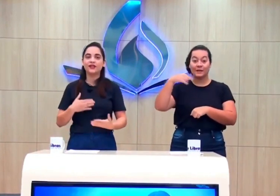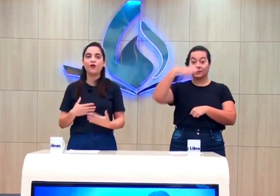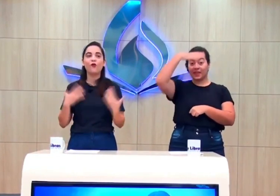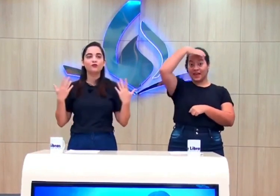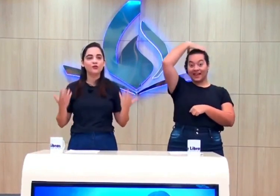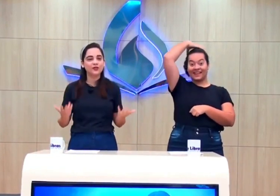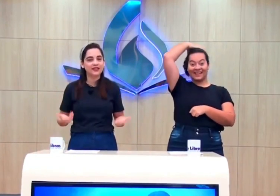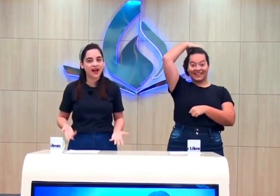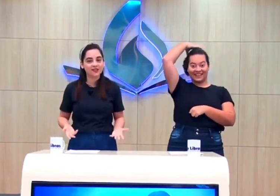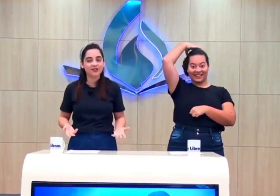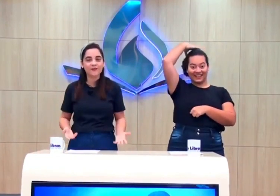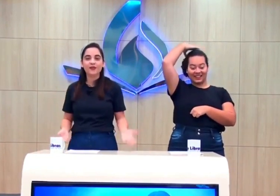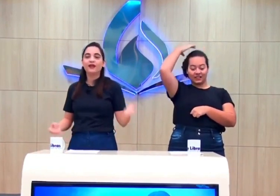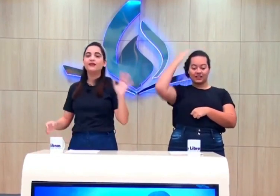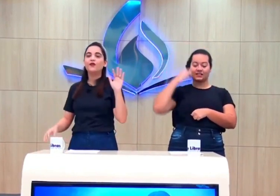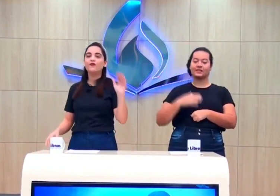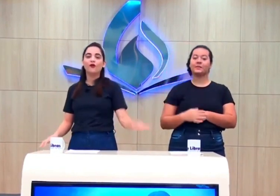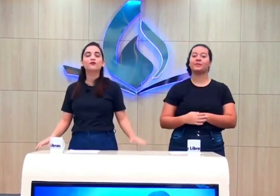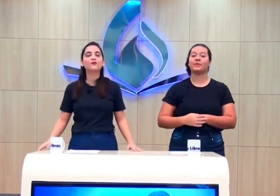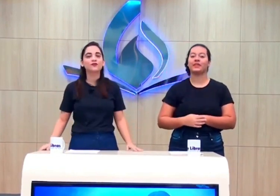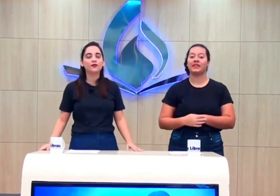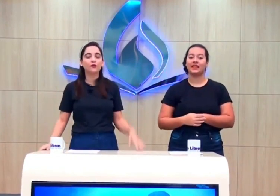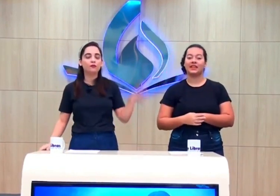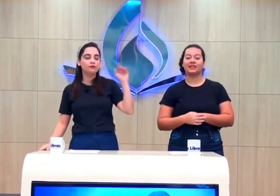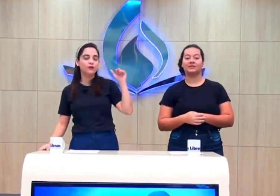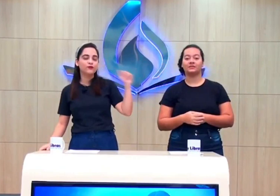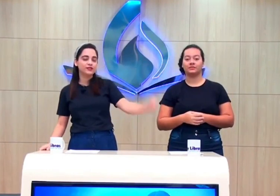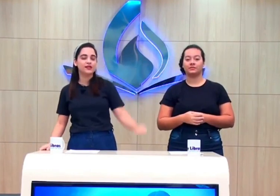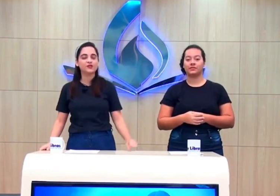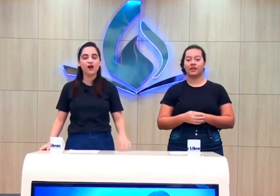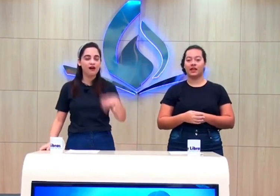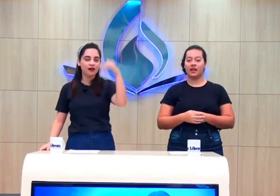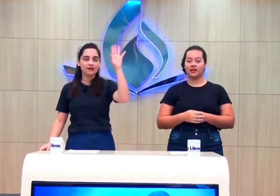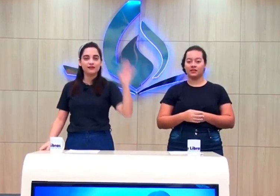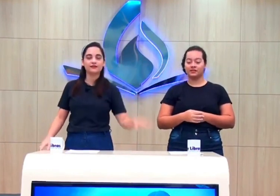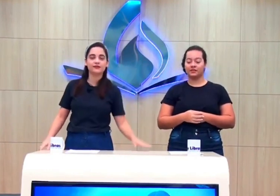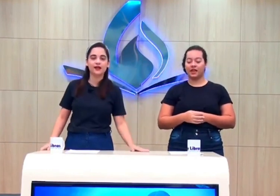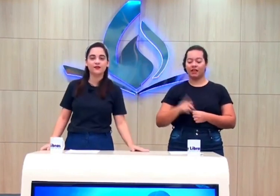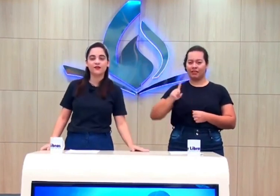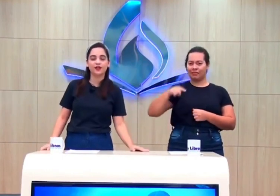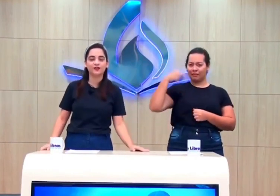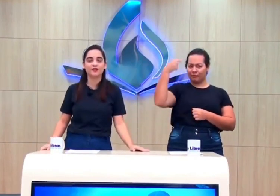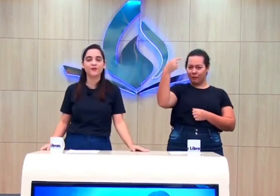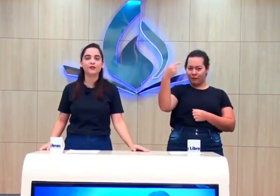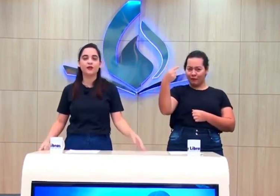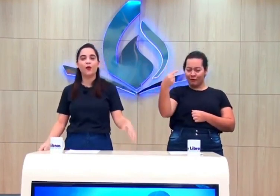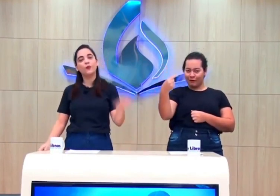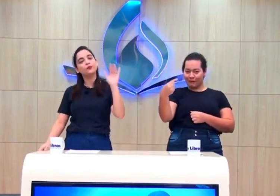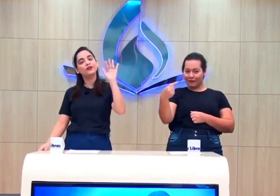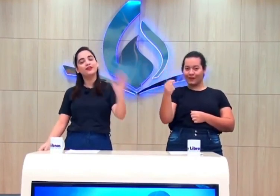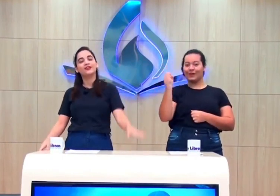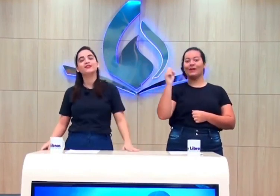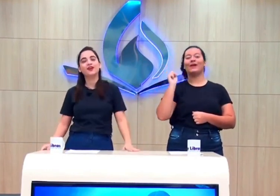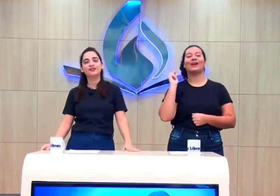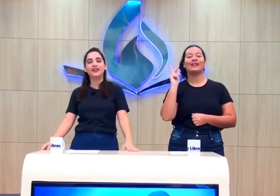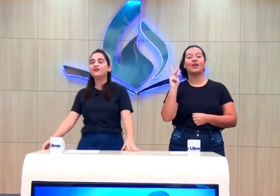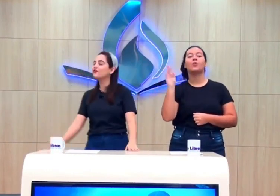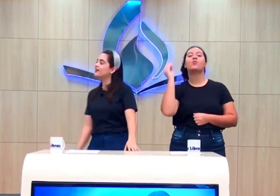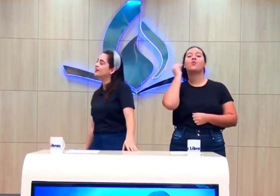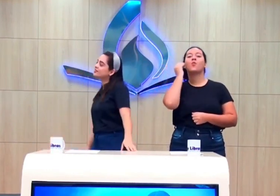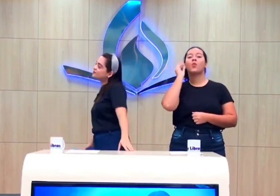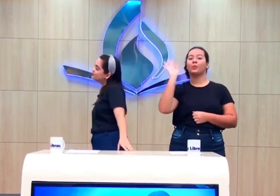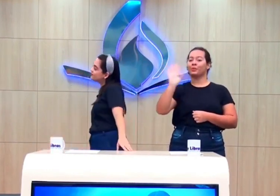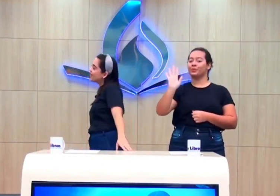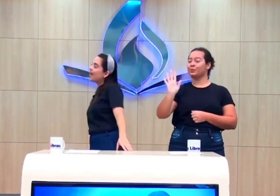que ela vai dar continuidade. E eu volto com vocês só lá na frente. Bom?